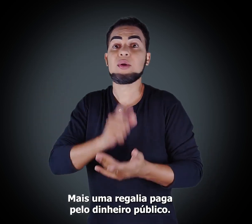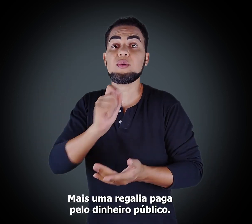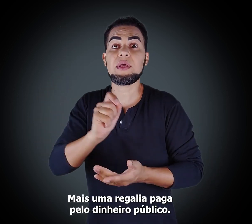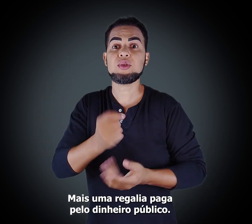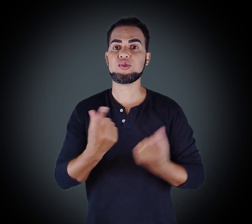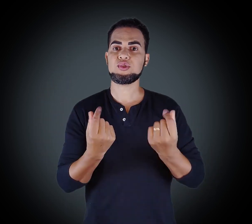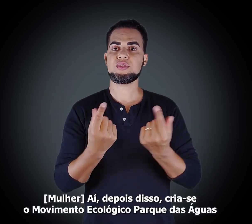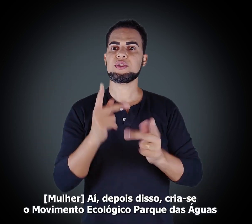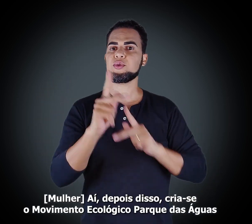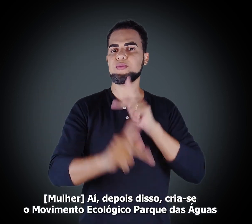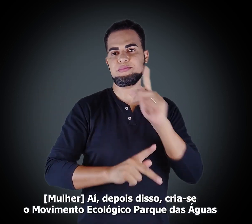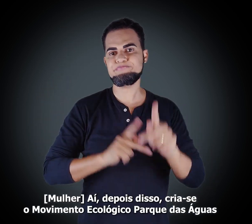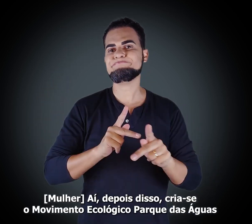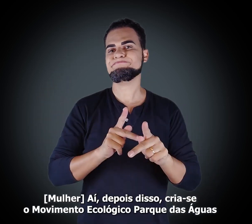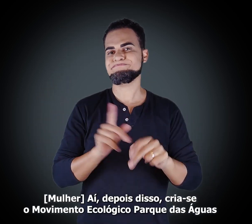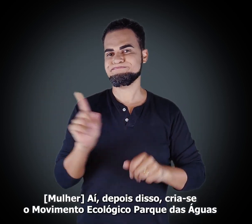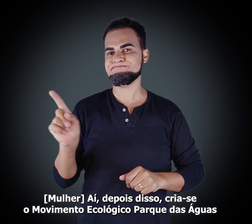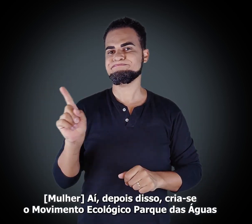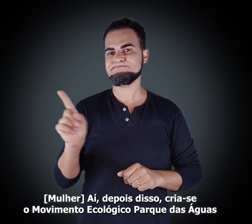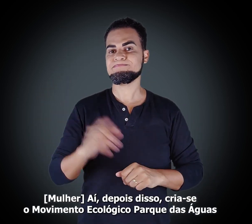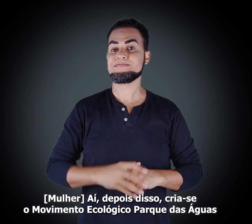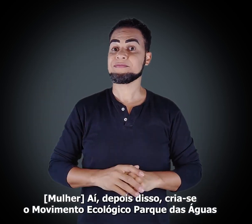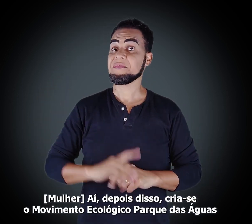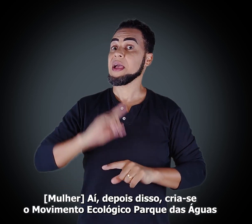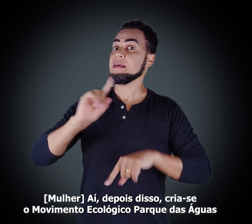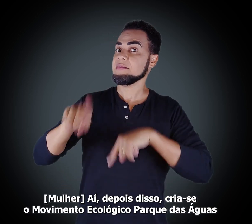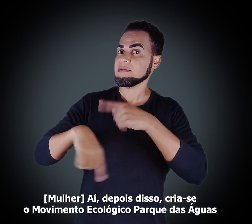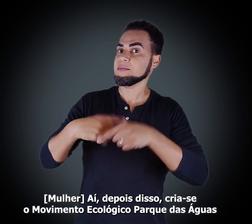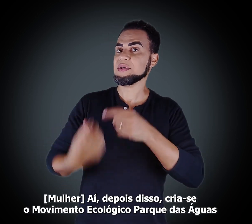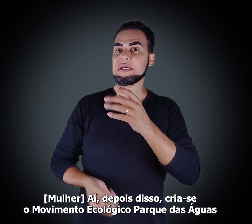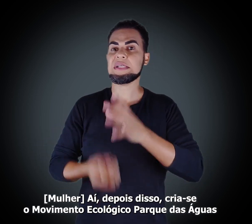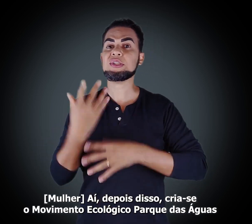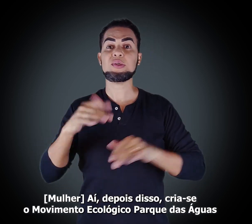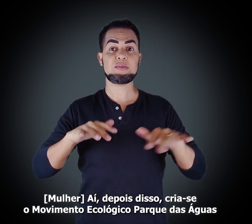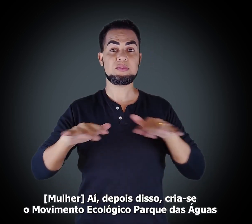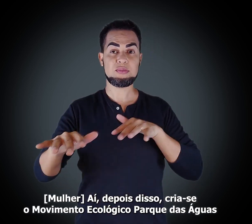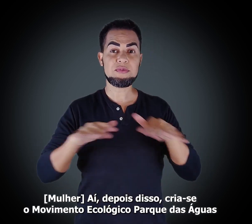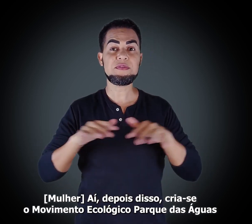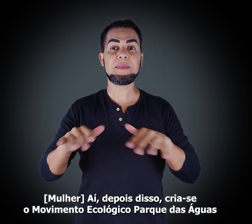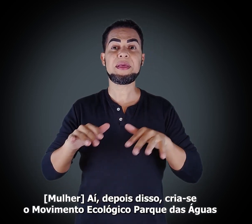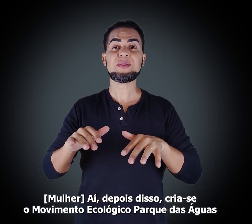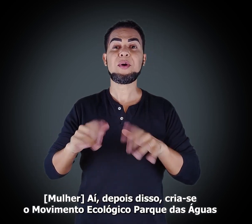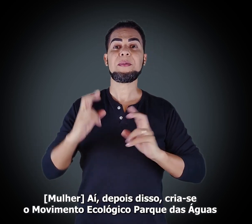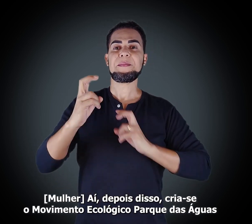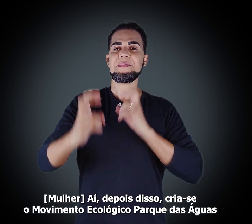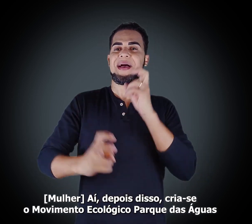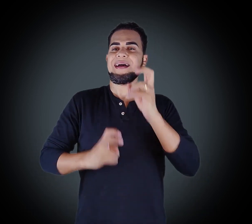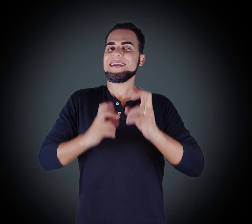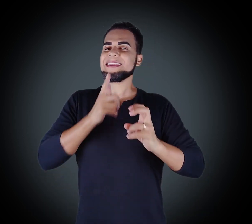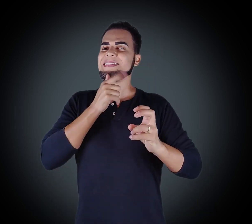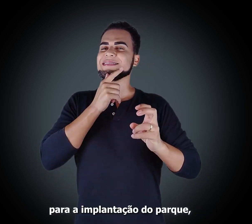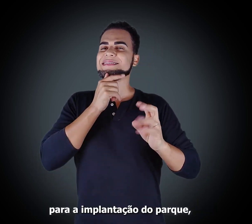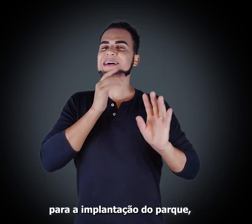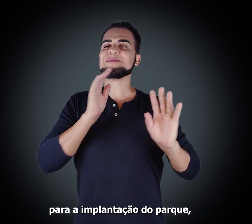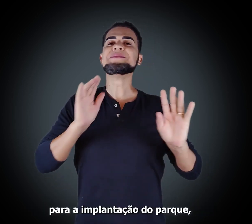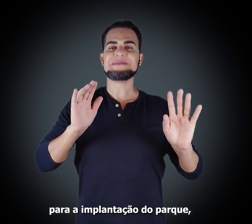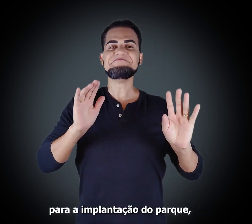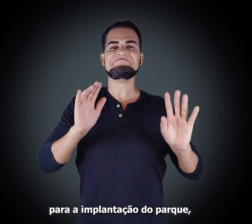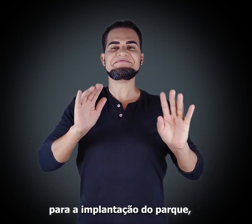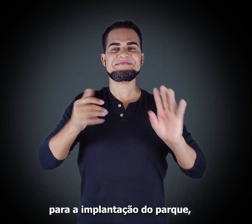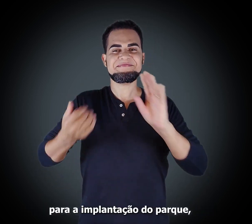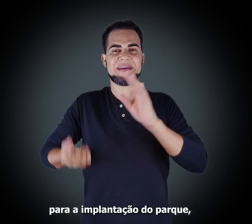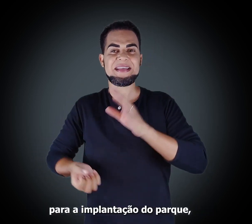dinheiro público. Aí depois disso, cria-se o movimento ecológico Parque das Águas, né,